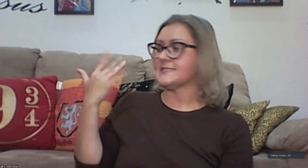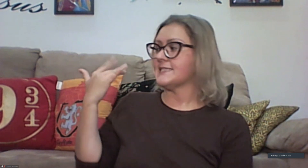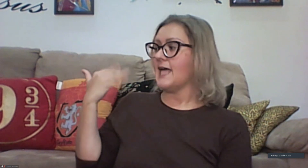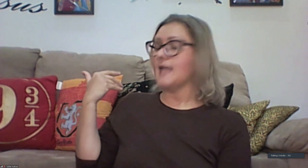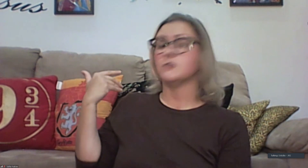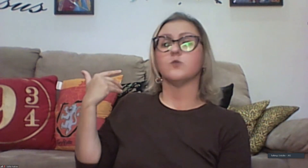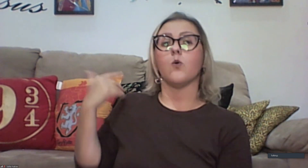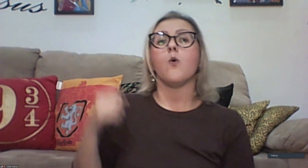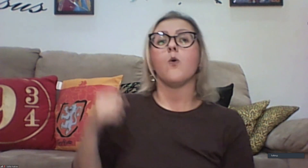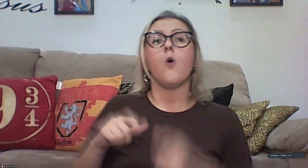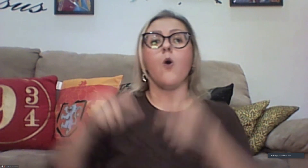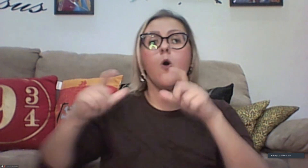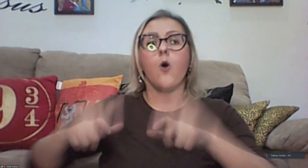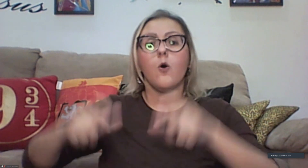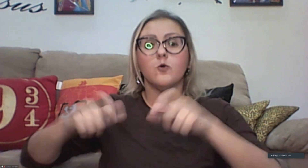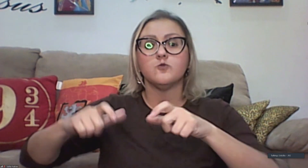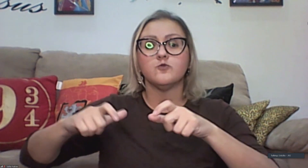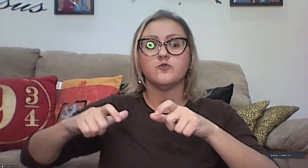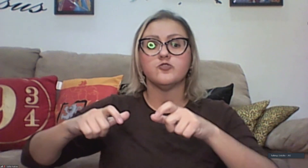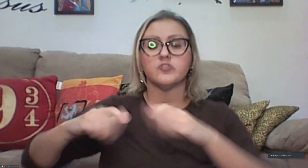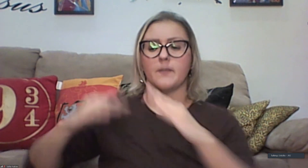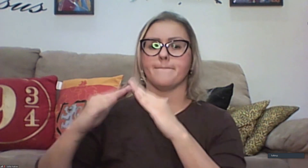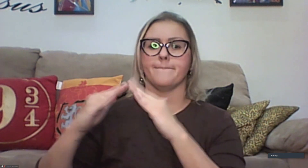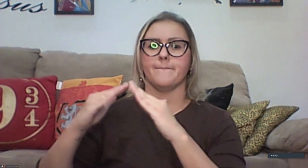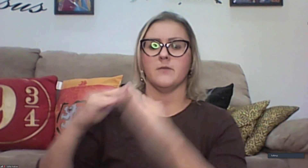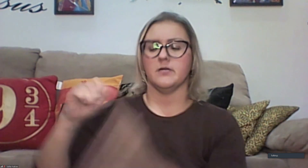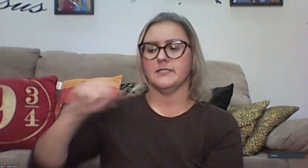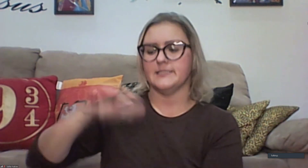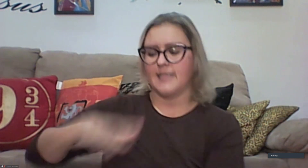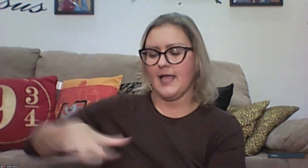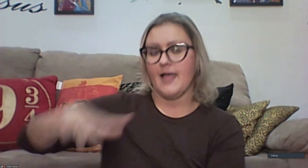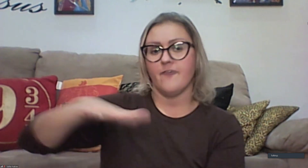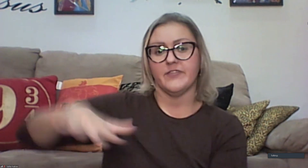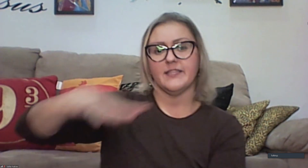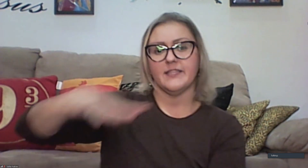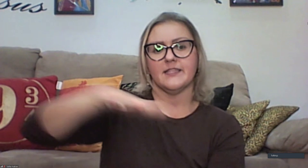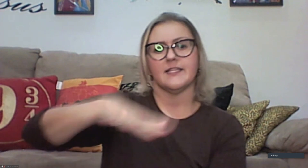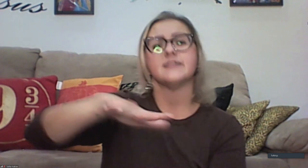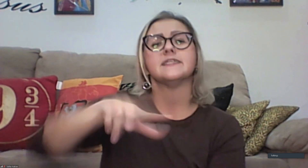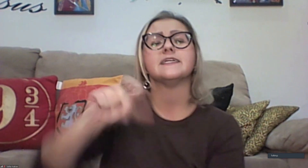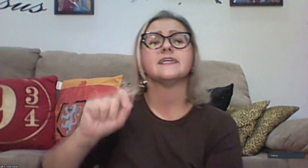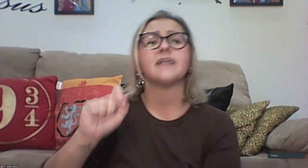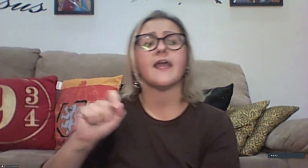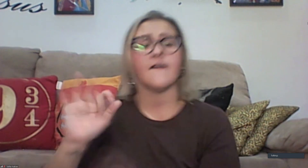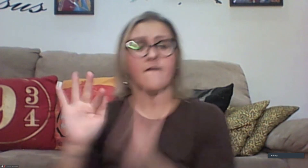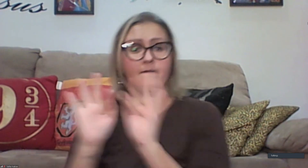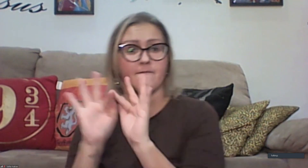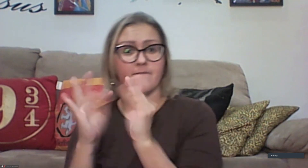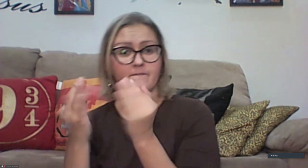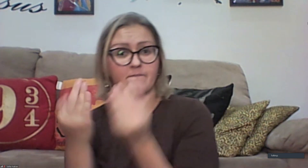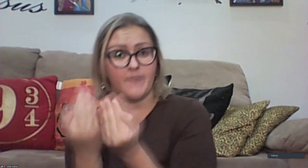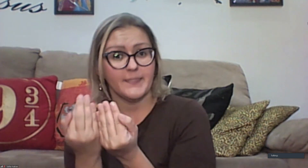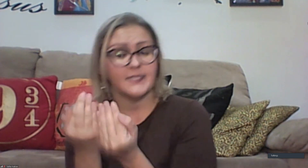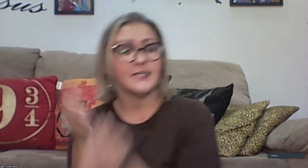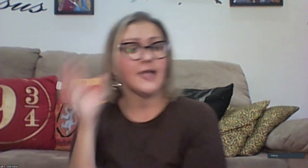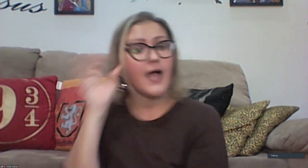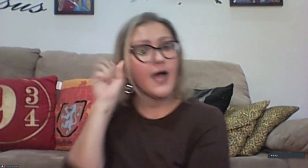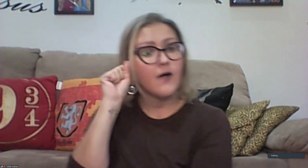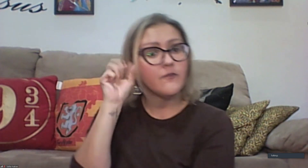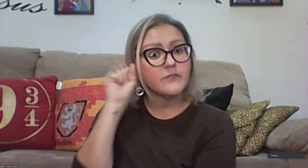nós pensamos como lá atrás foi e onde tudo se iniciou, onde ele mora,